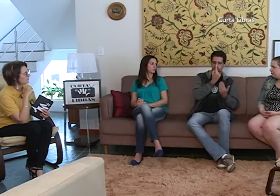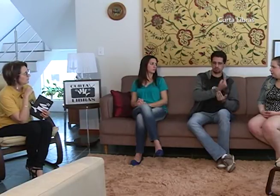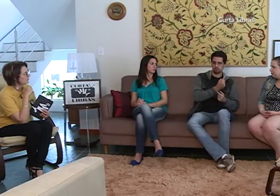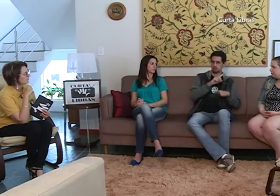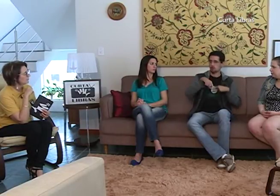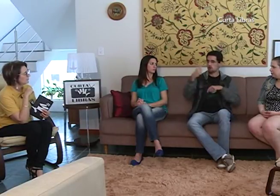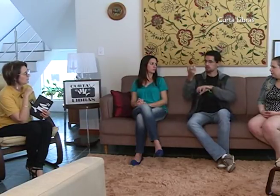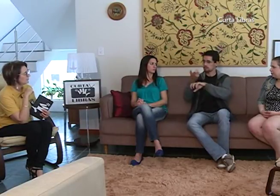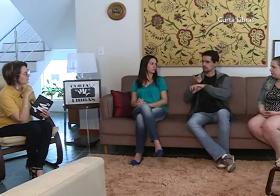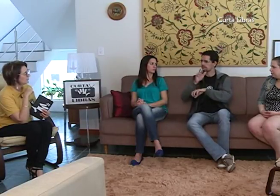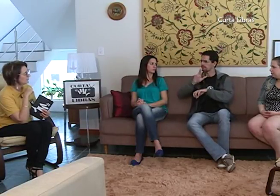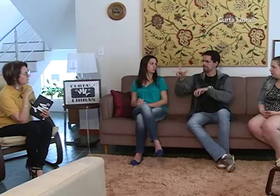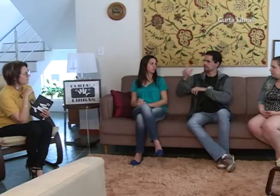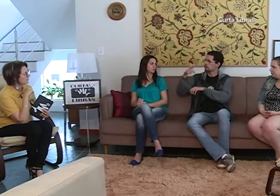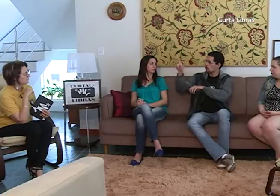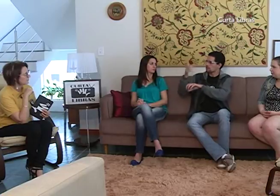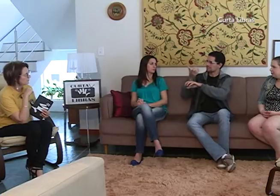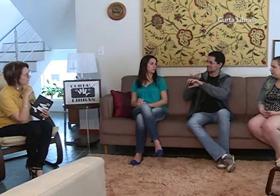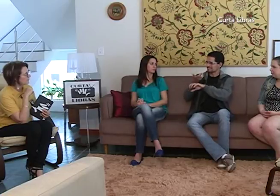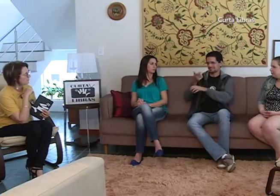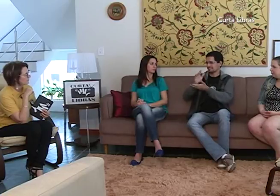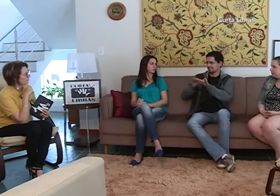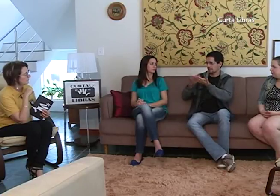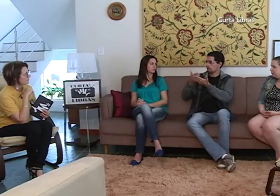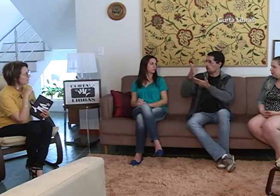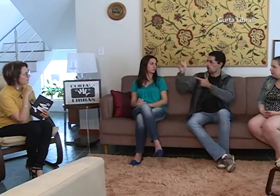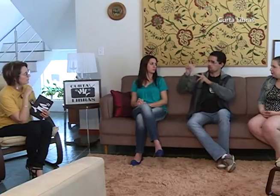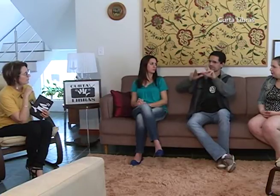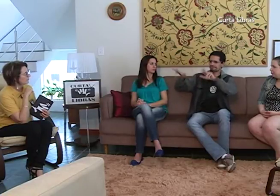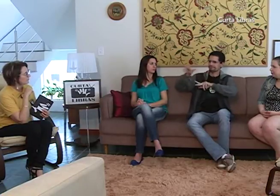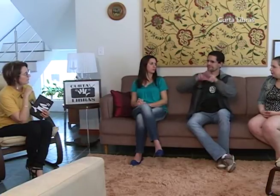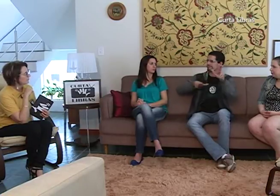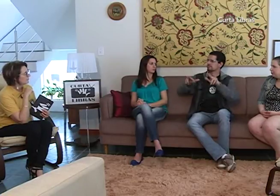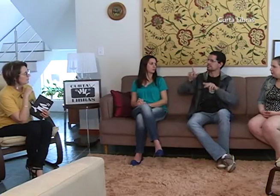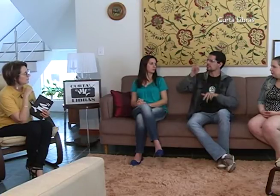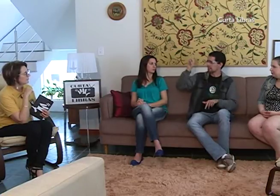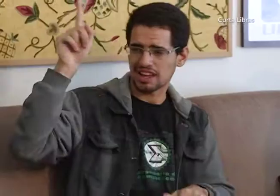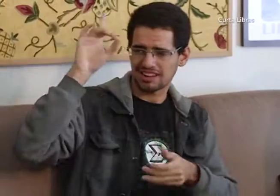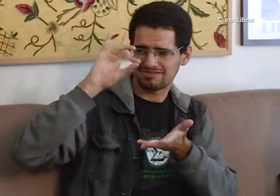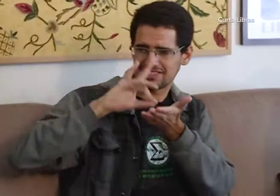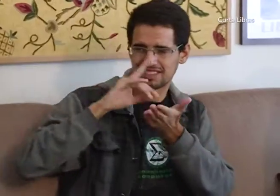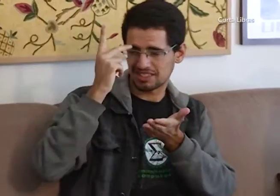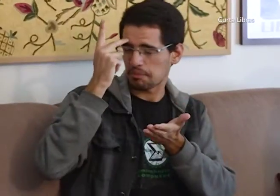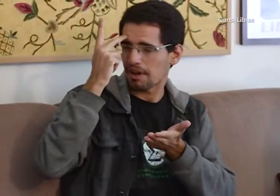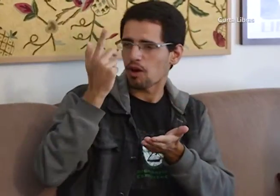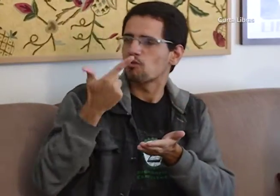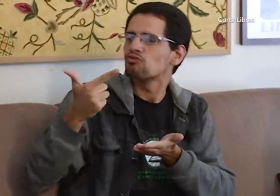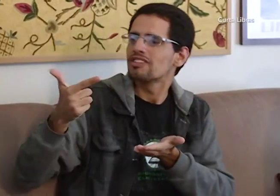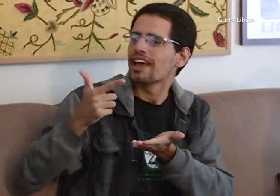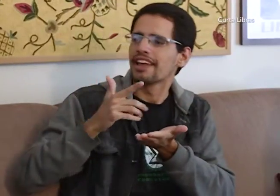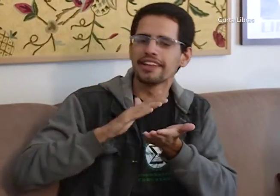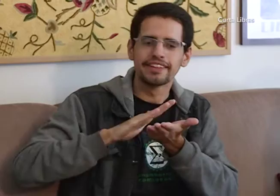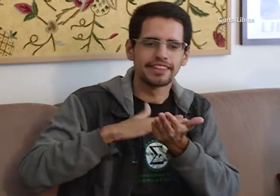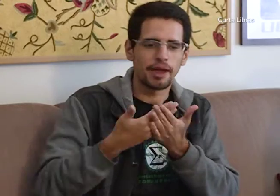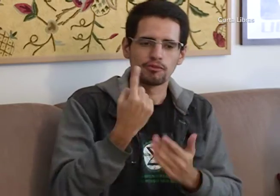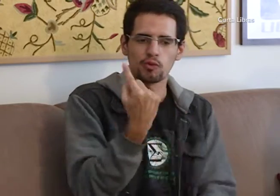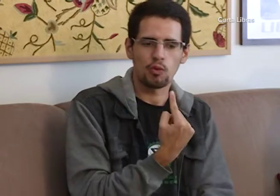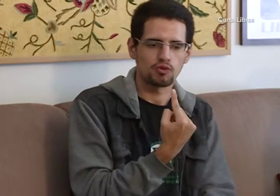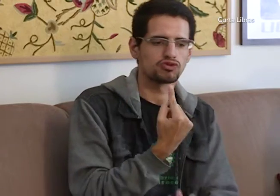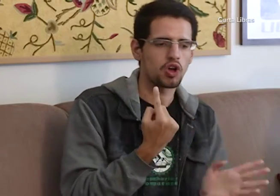é um intérprete. Lá em São Paulo realmente era diferente. Ou não havia intérprete ou era sempre o mesmo. Não havia esse revezamento. Falta um pouco isso lá.